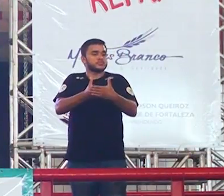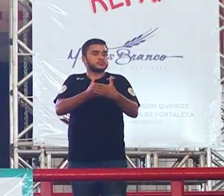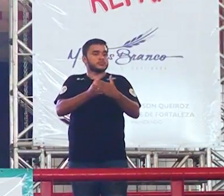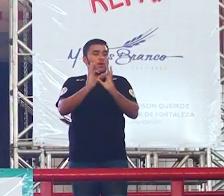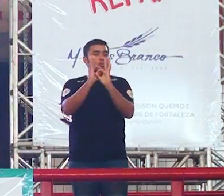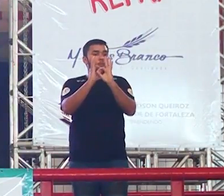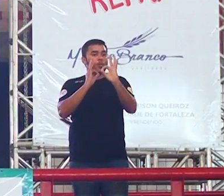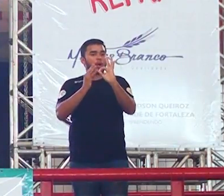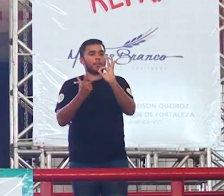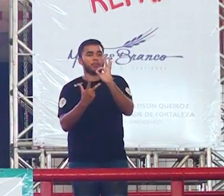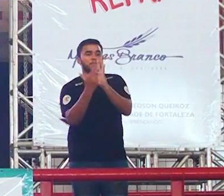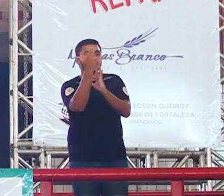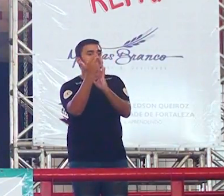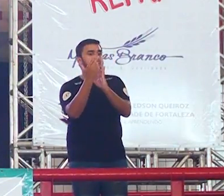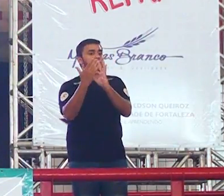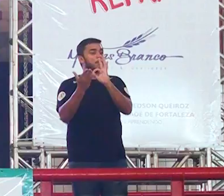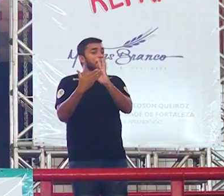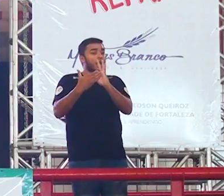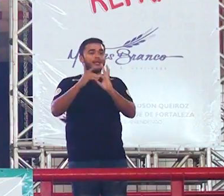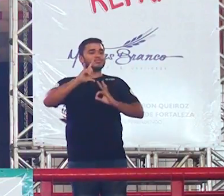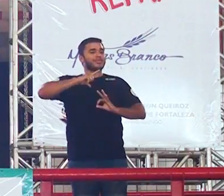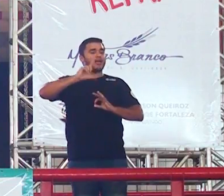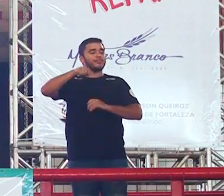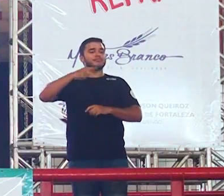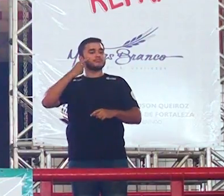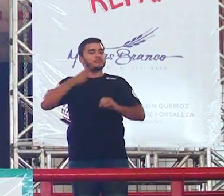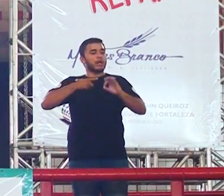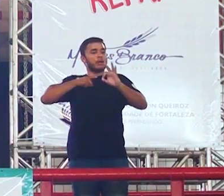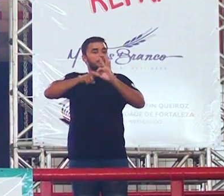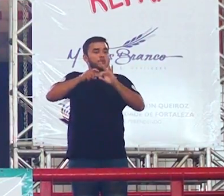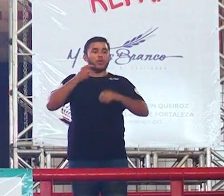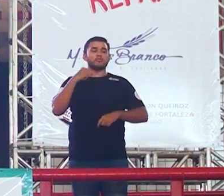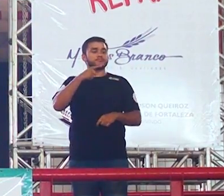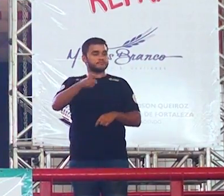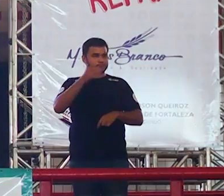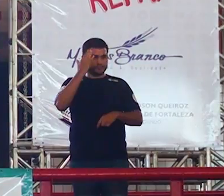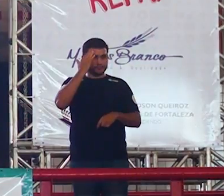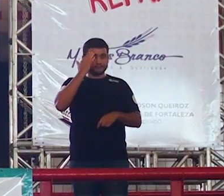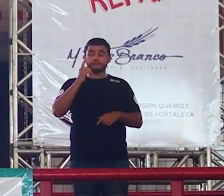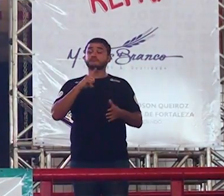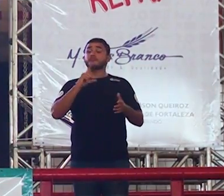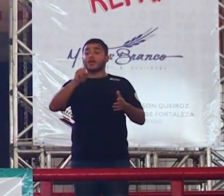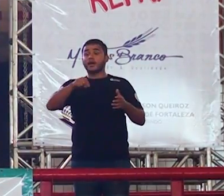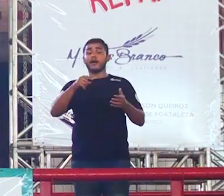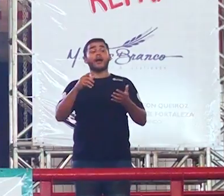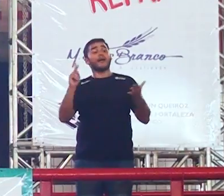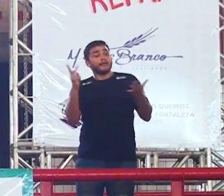ducto ejaculatório e para a formação do sêmen, ok? Então, o que pode